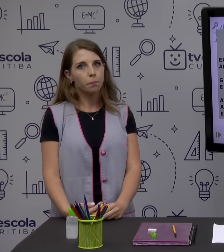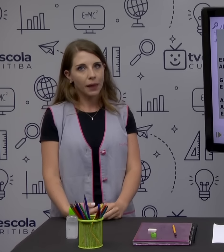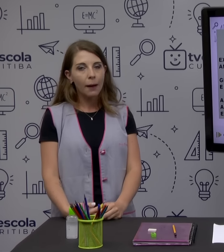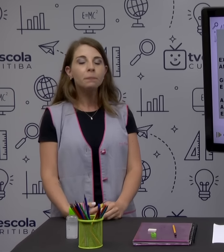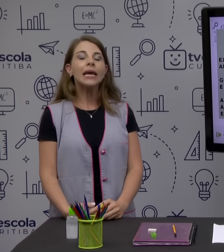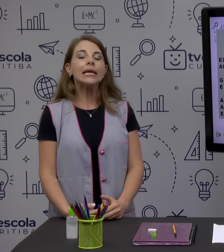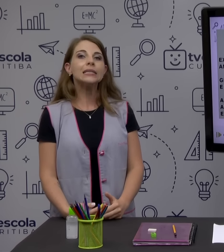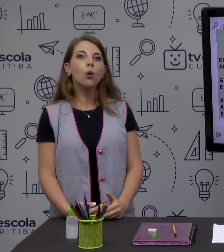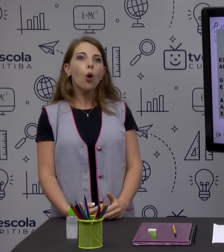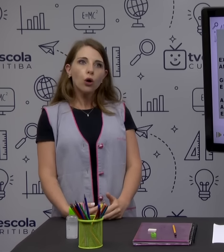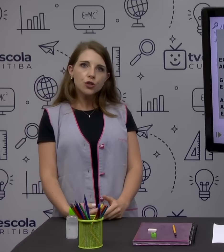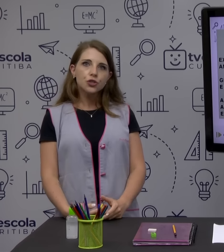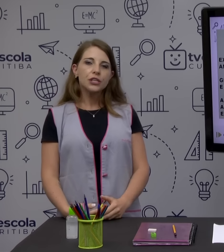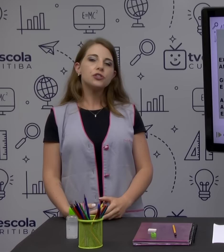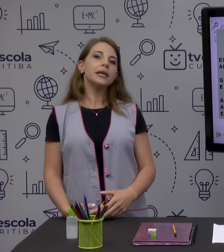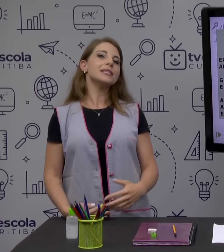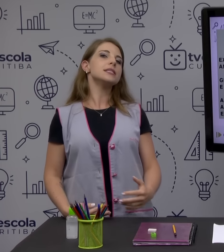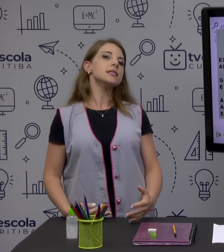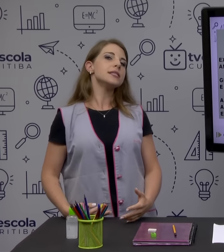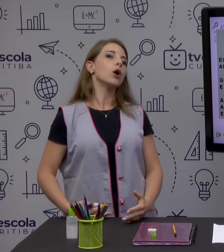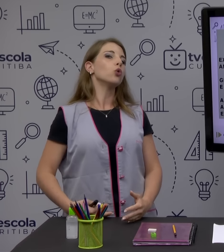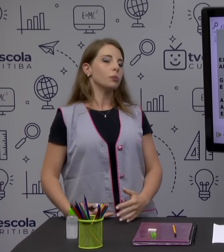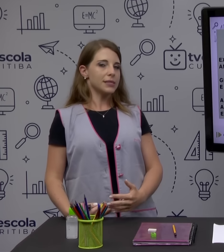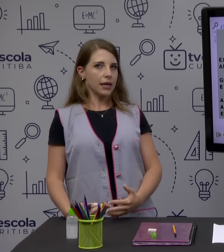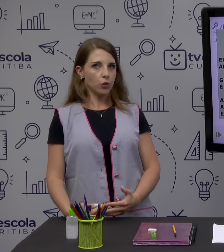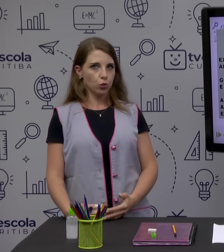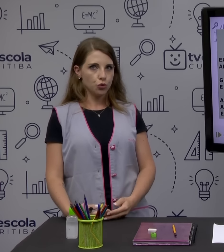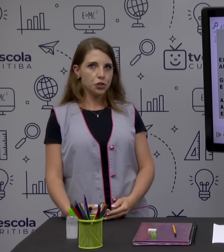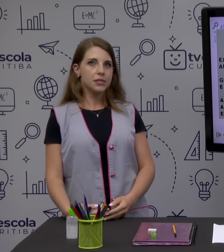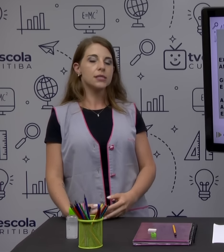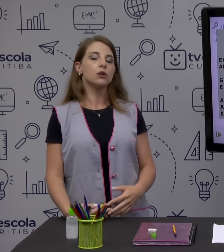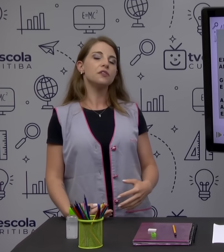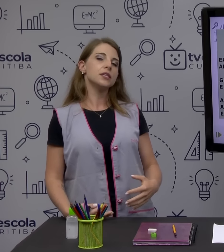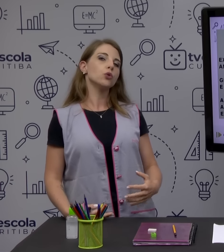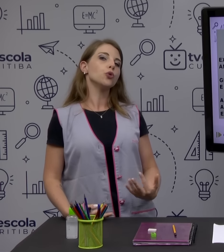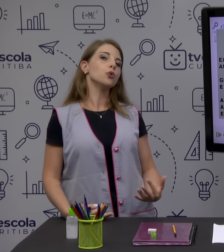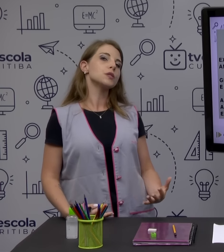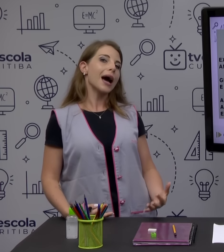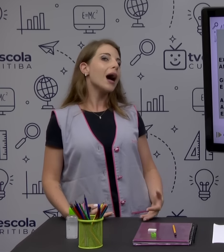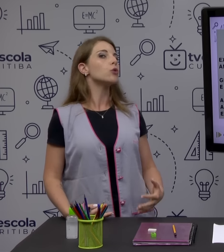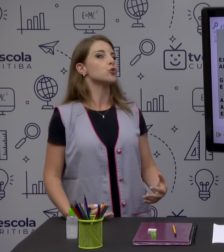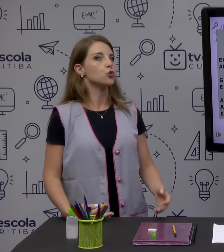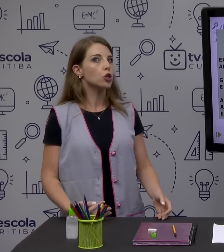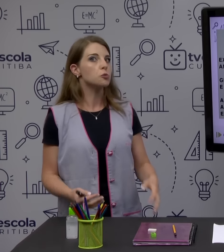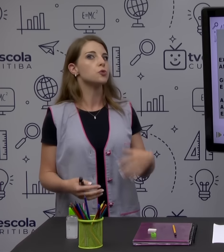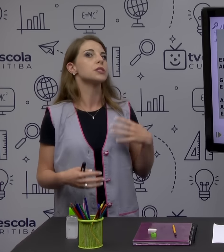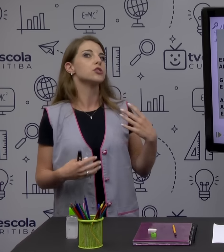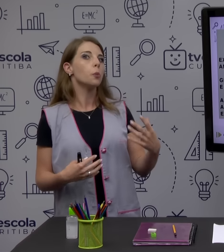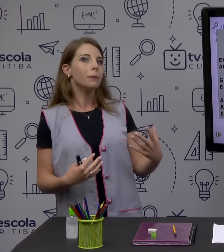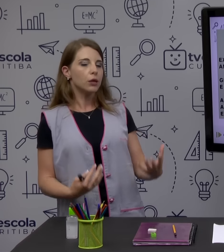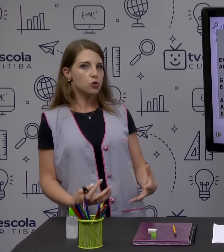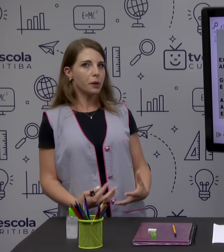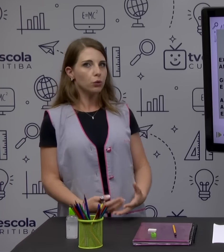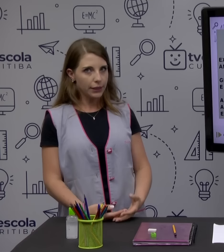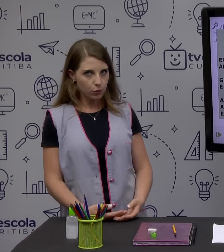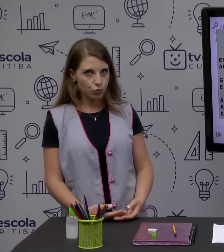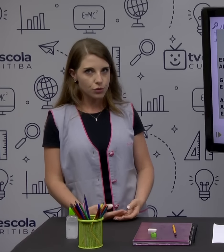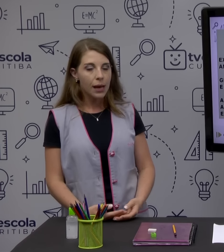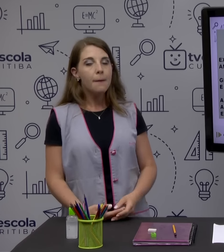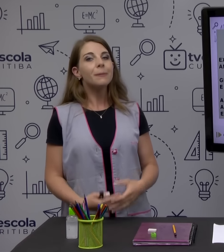tá? Então, hoje, já existem algumas tecnologias que estão fazendo com que os carros e os ônibus sejam menos barulhentos. Mas